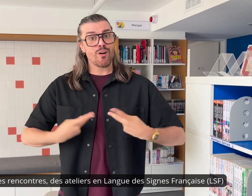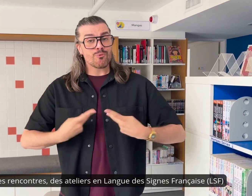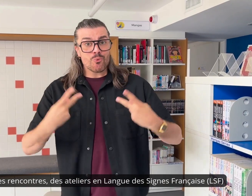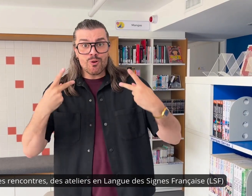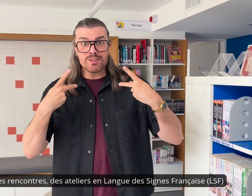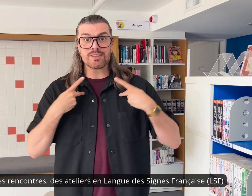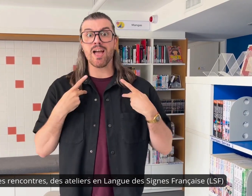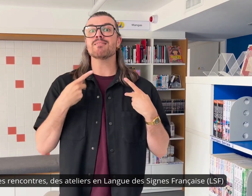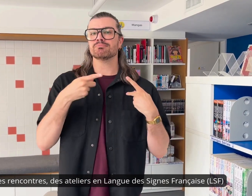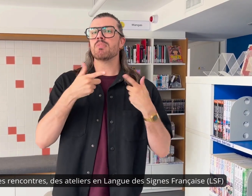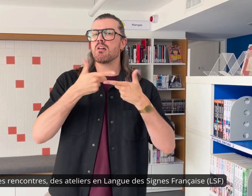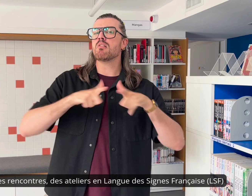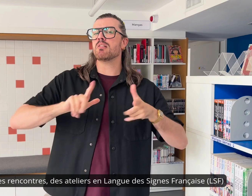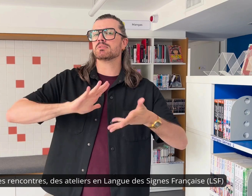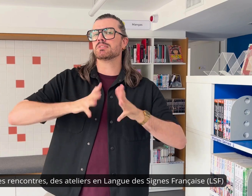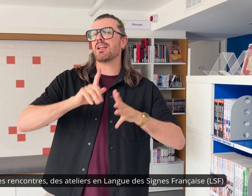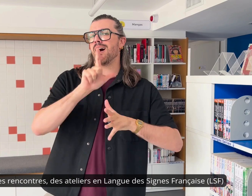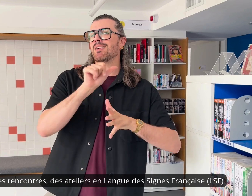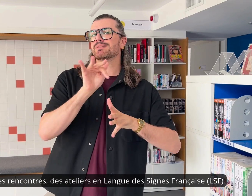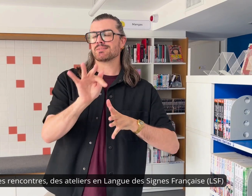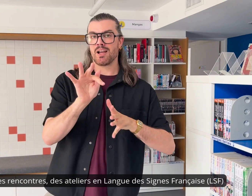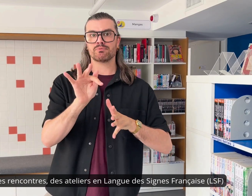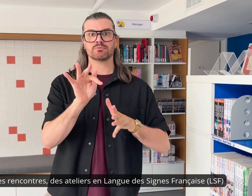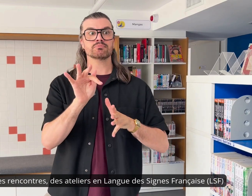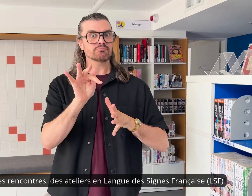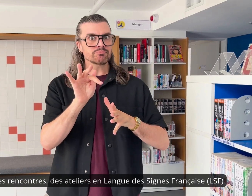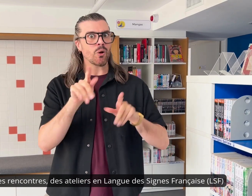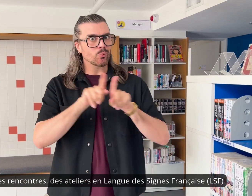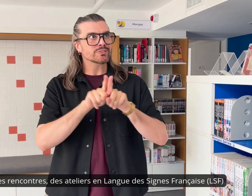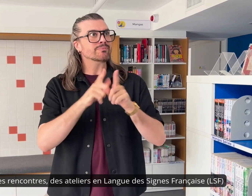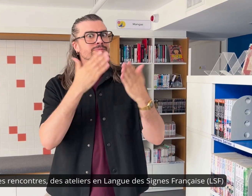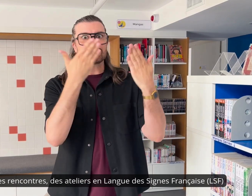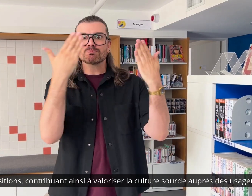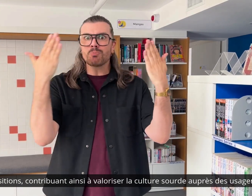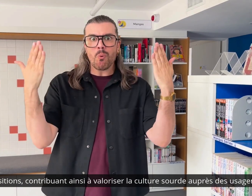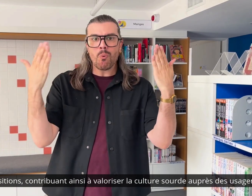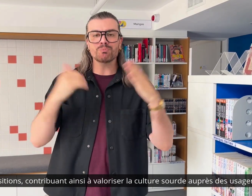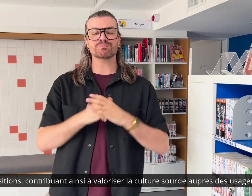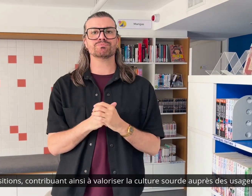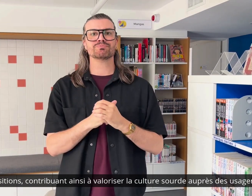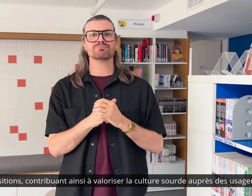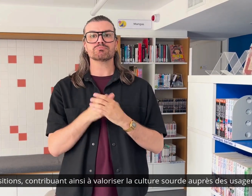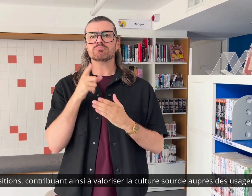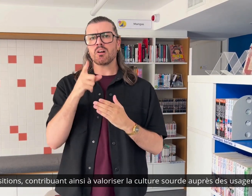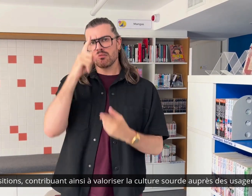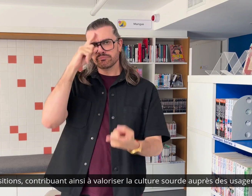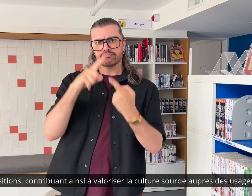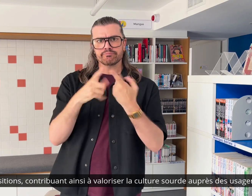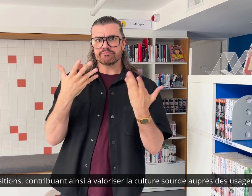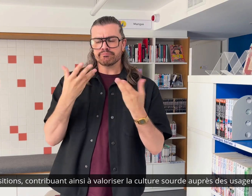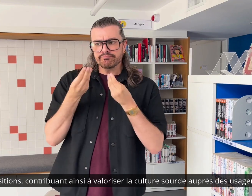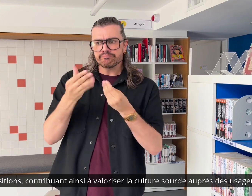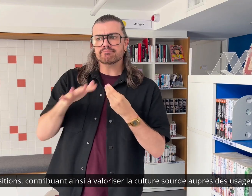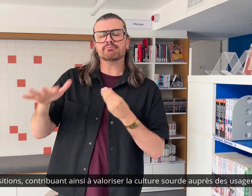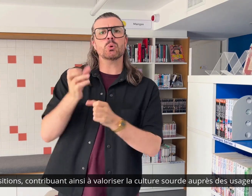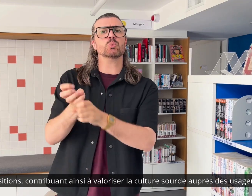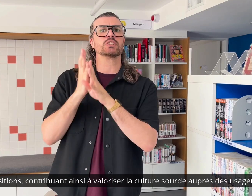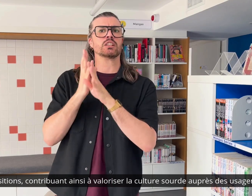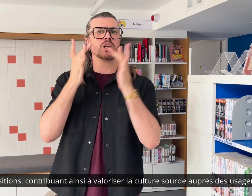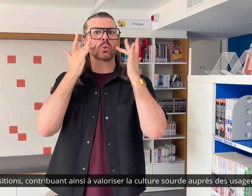des rencontres, des ateliers en langue des signes française et des expositions, contribuant ainsi à valoriser la culture